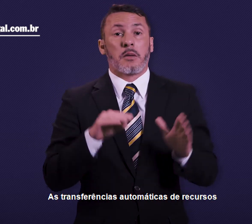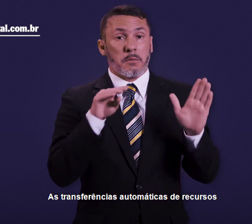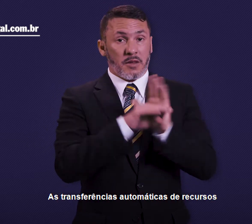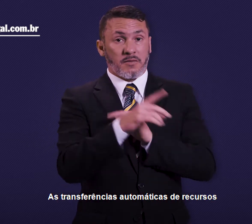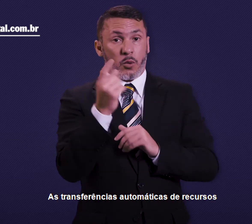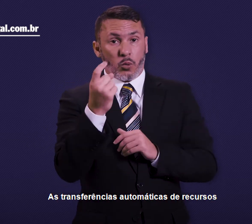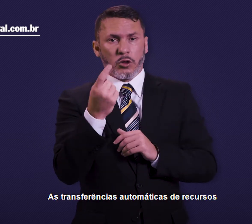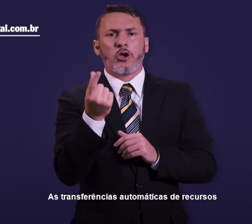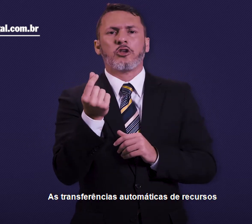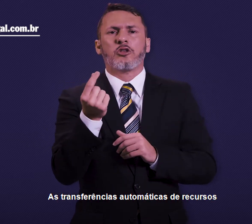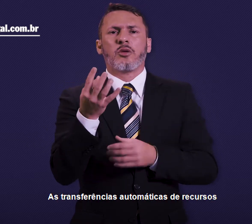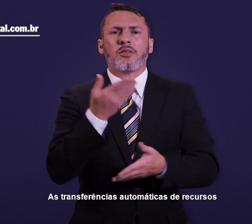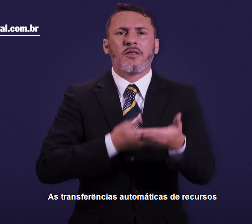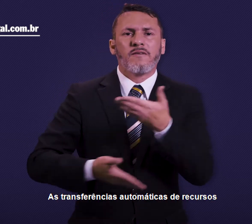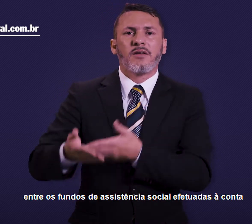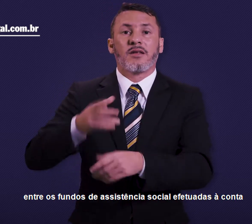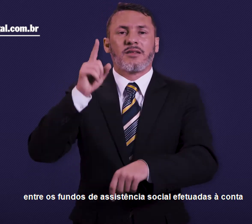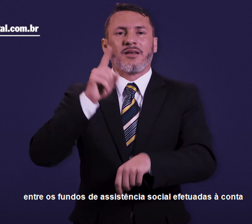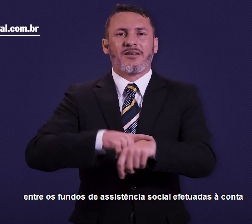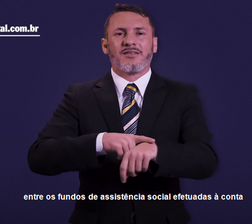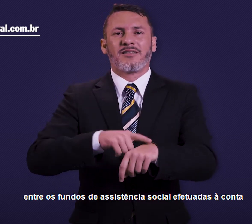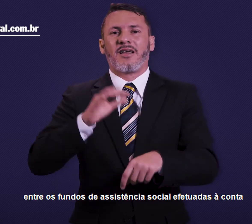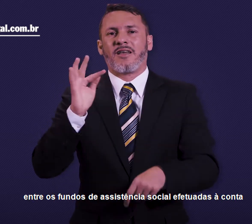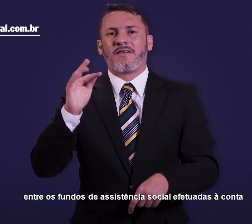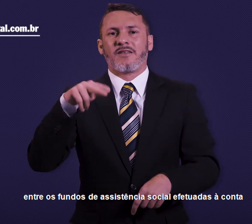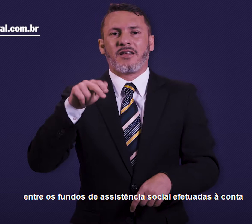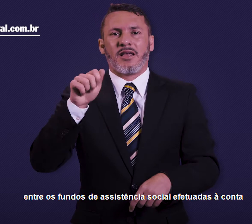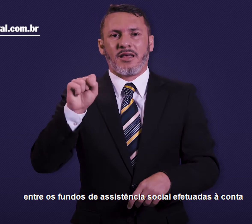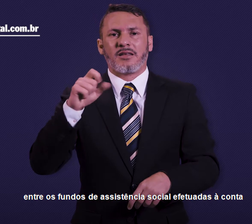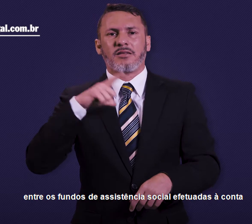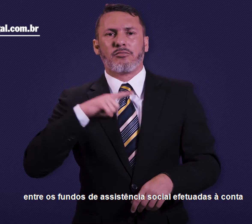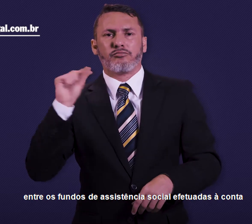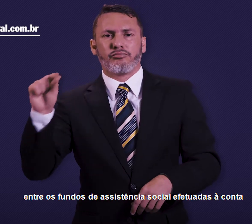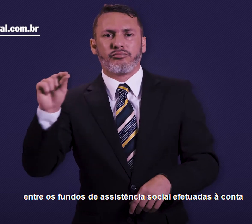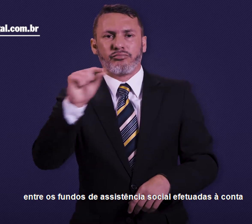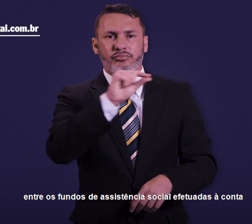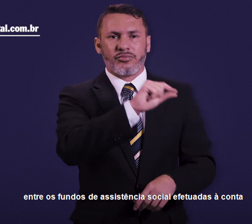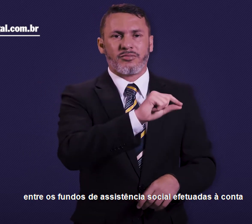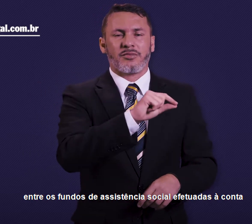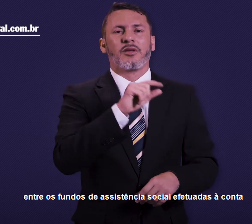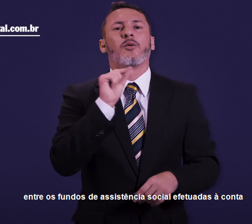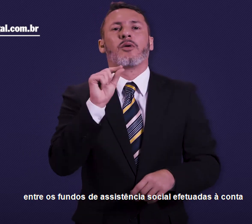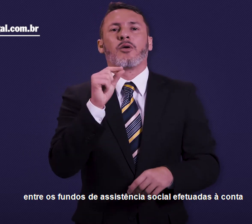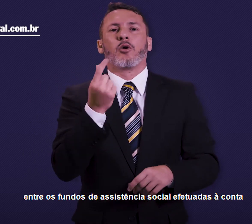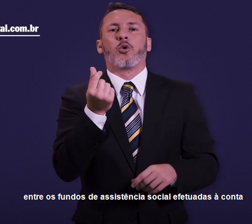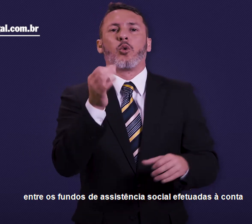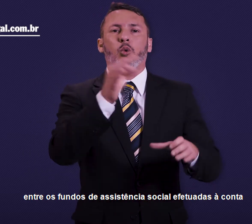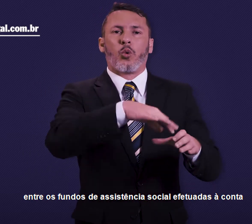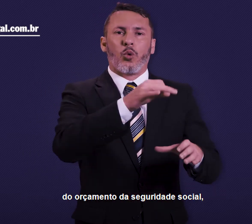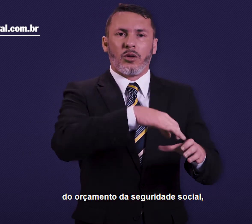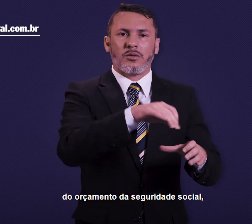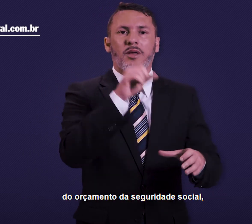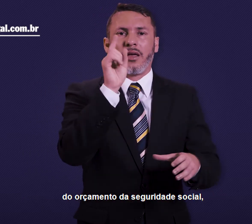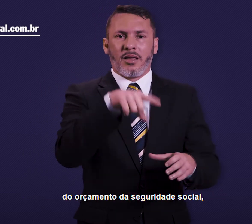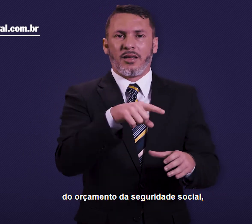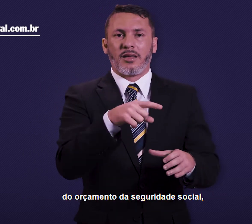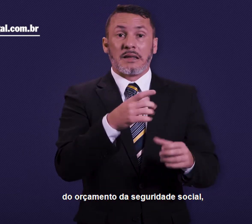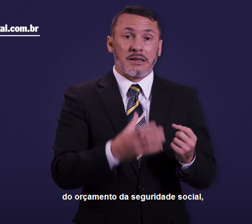transferências automáticas de recursos entre os fundos de assistência social efetuadas à conta do orçamento da